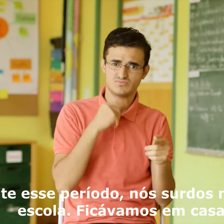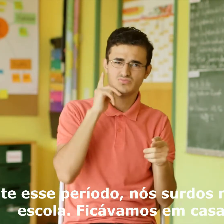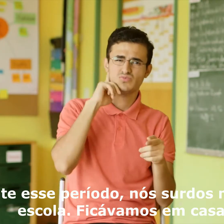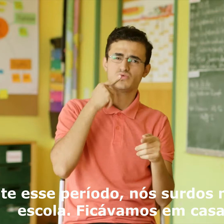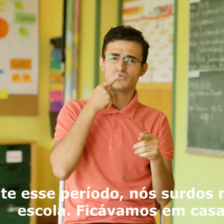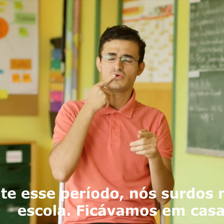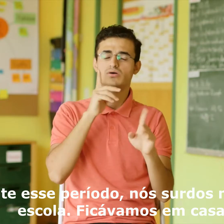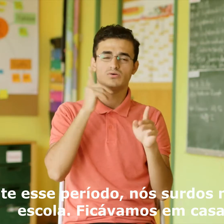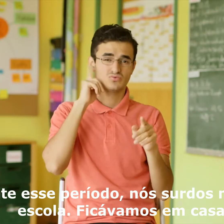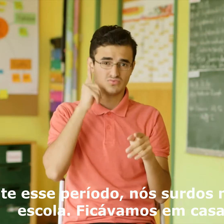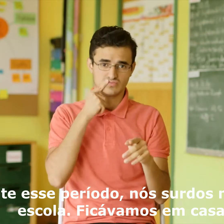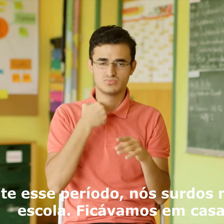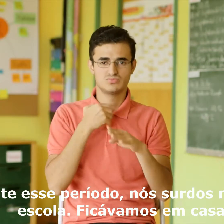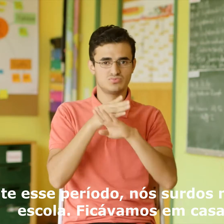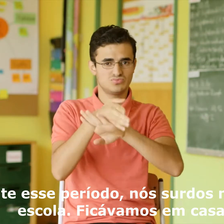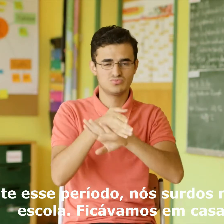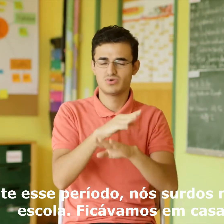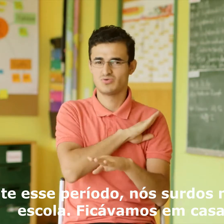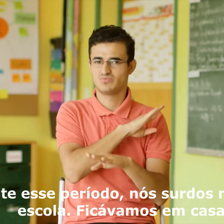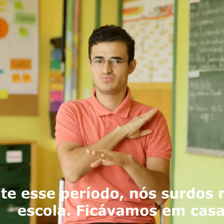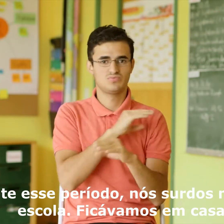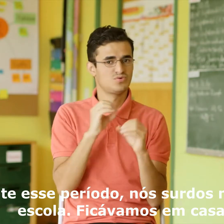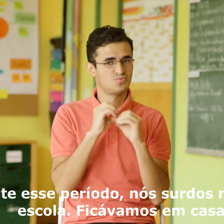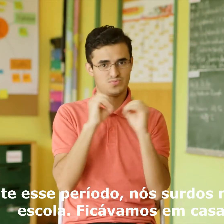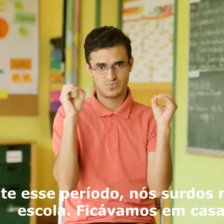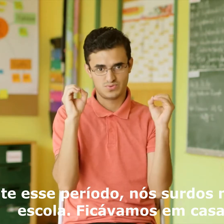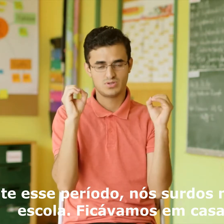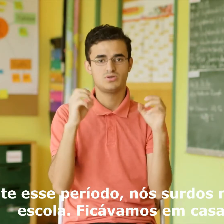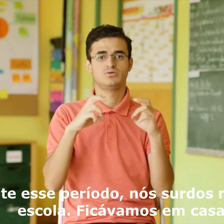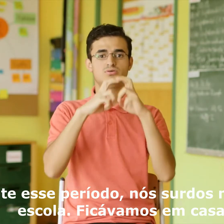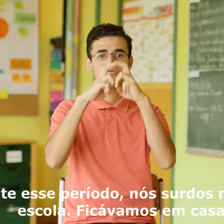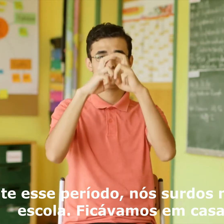Durante essa época, os surdos não íamos à escola. Ficávamos em casa.